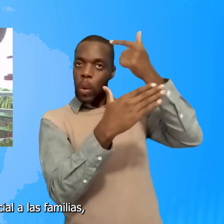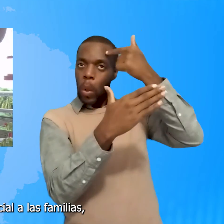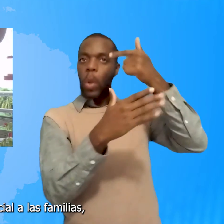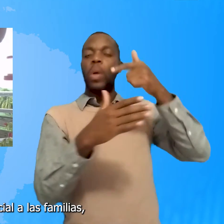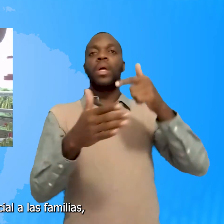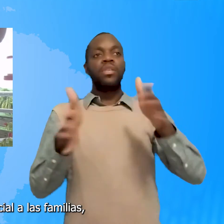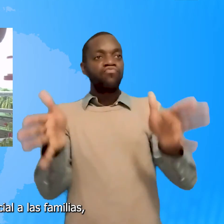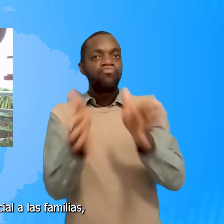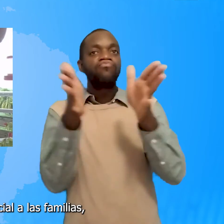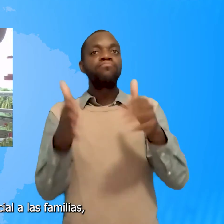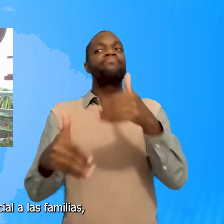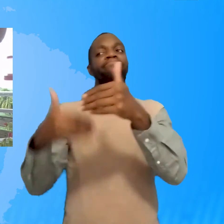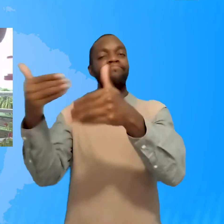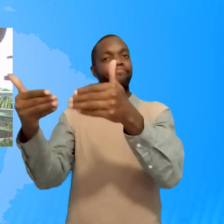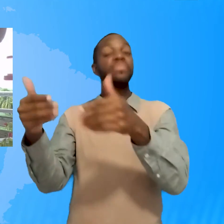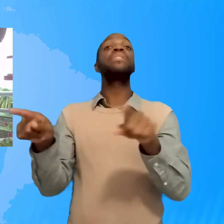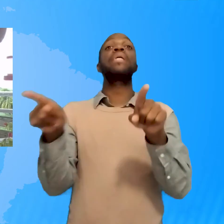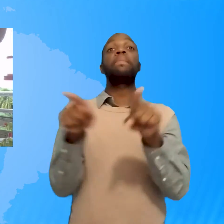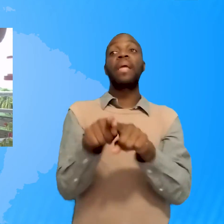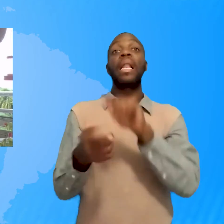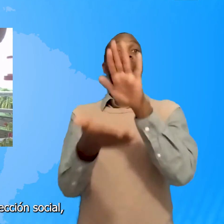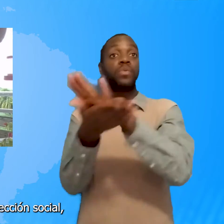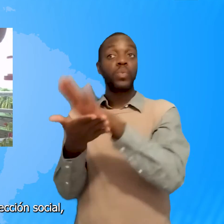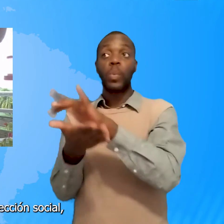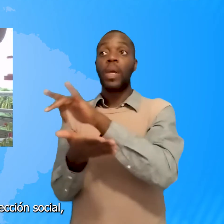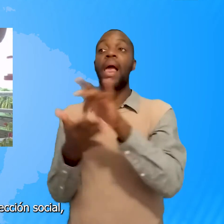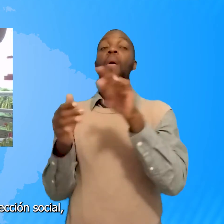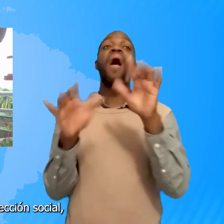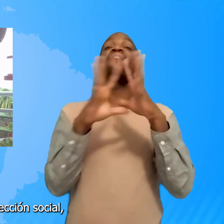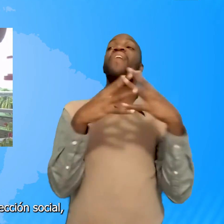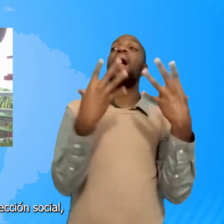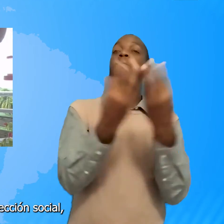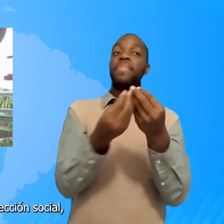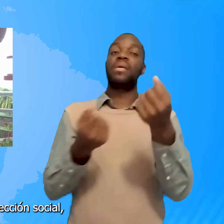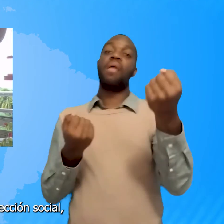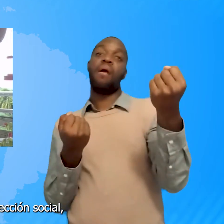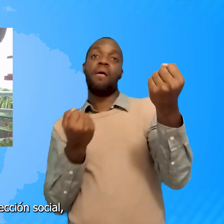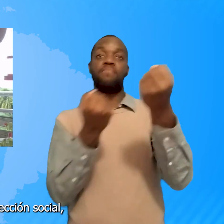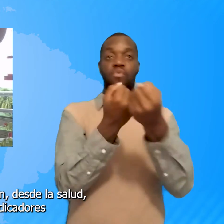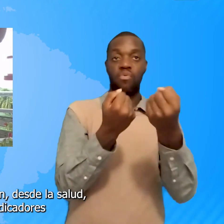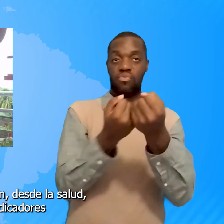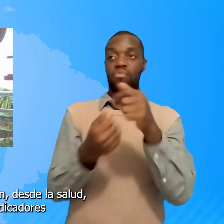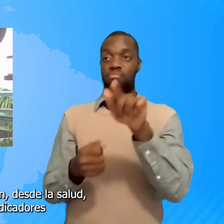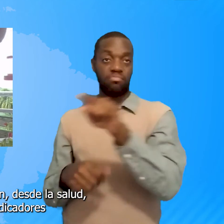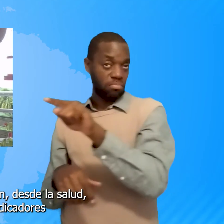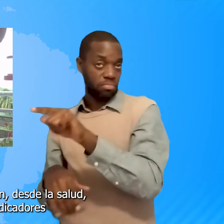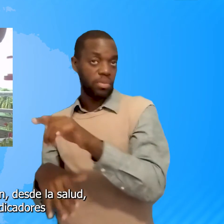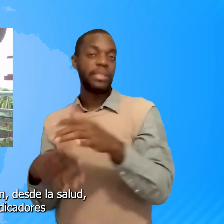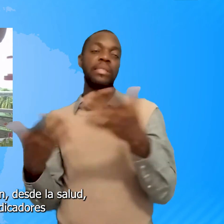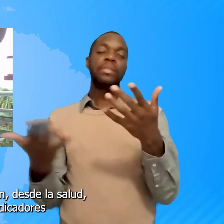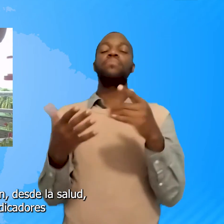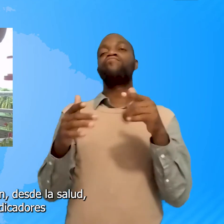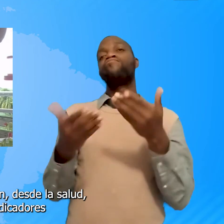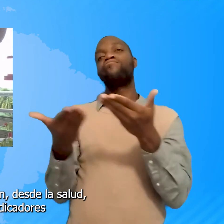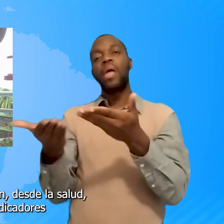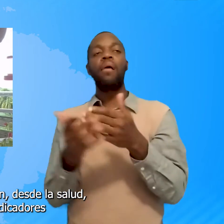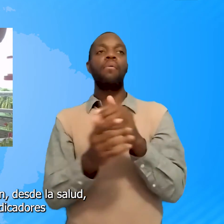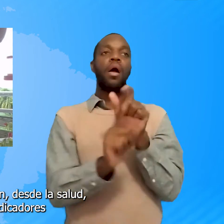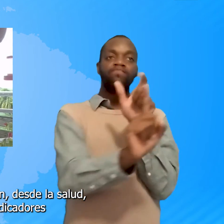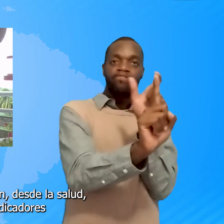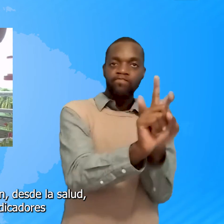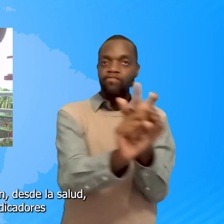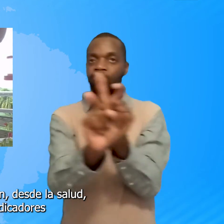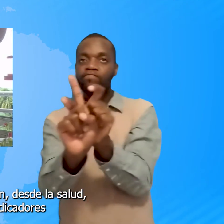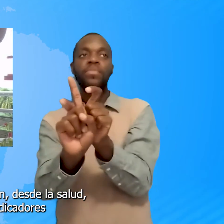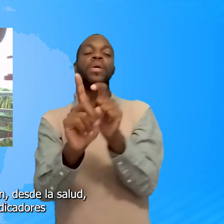apoyo psicosocial a las familias, desde la protección social, desde la educación,